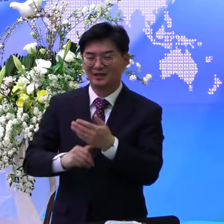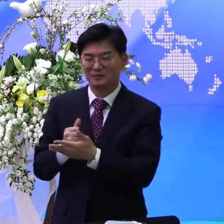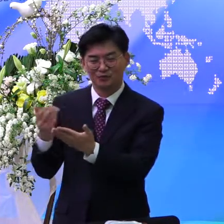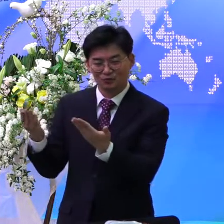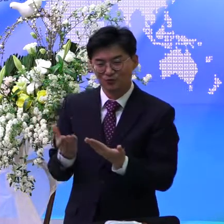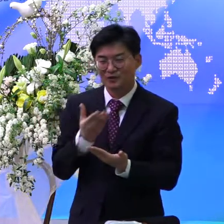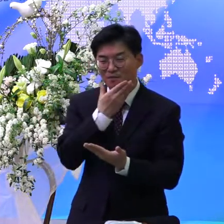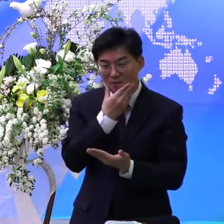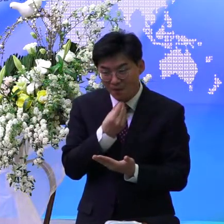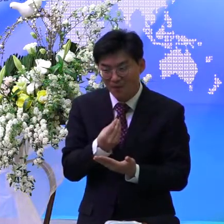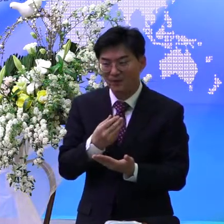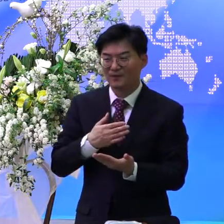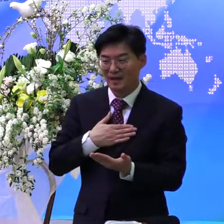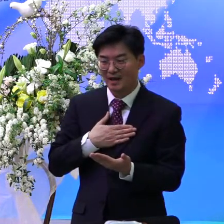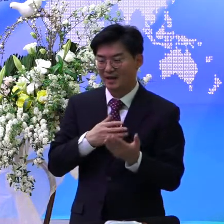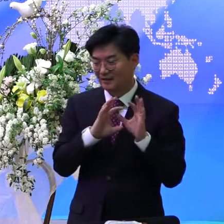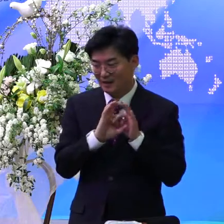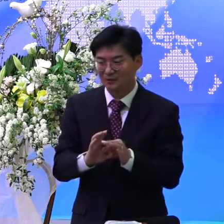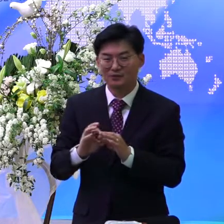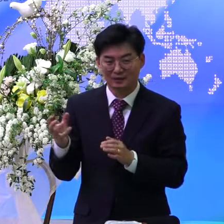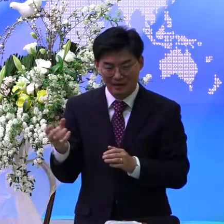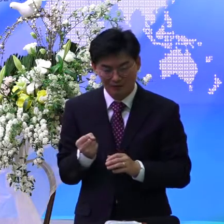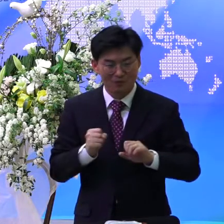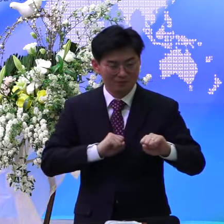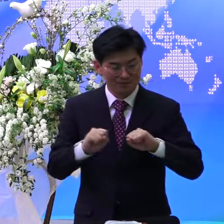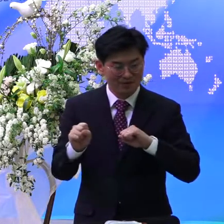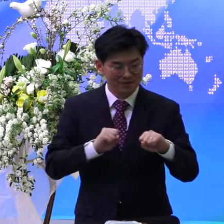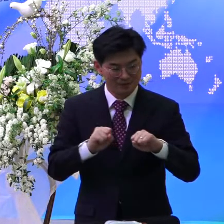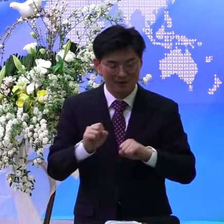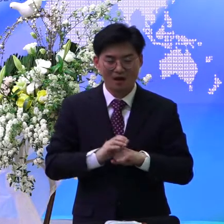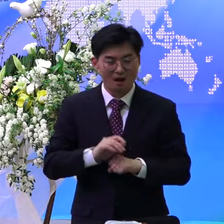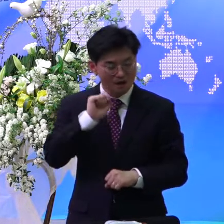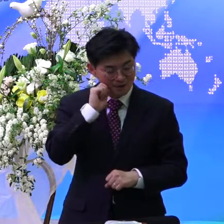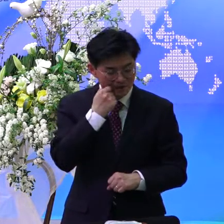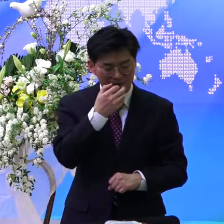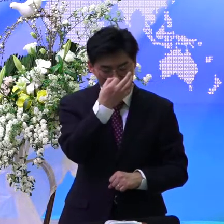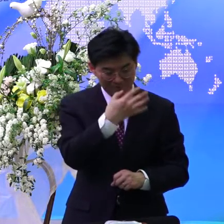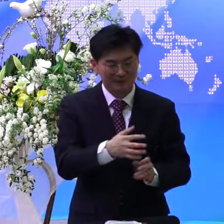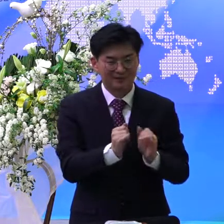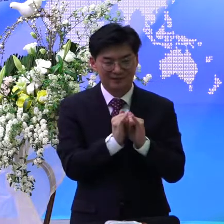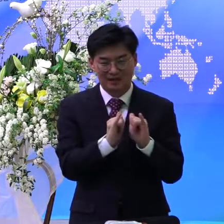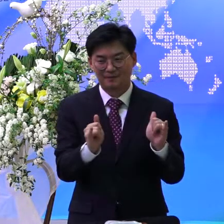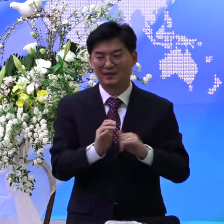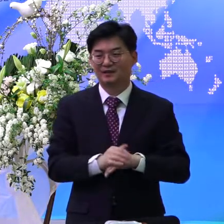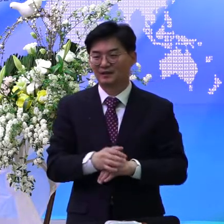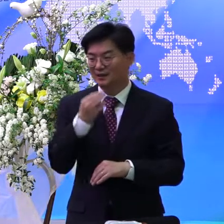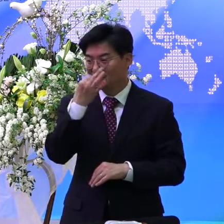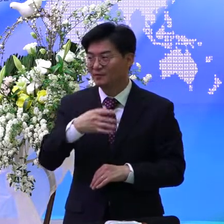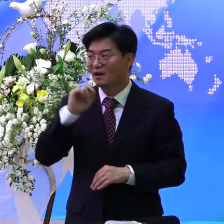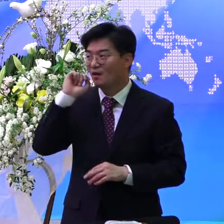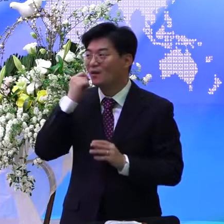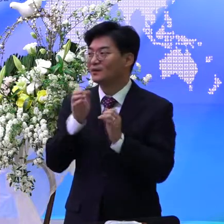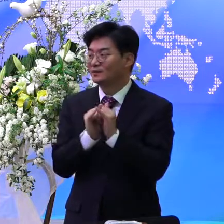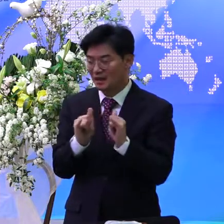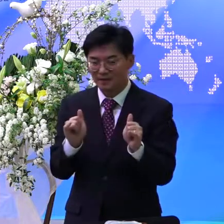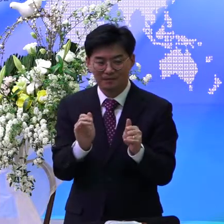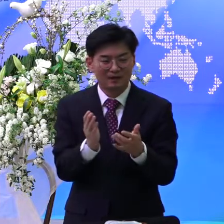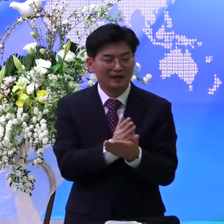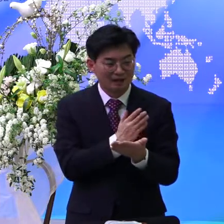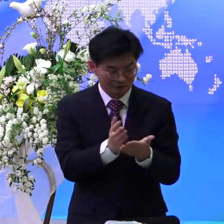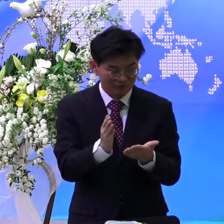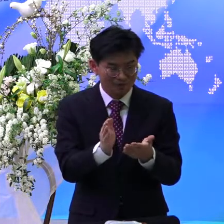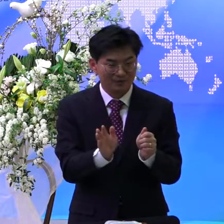복을 내 안에서 멈추지 않고 어려운 사람들, 힘들고 어려운 사람들을 위해서 나누고